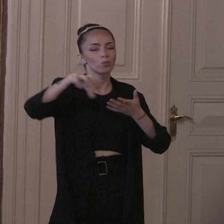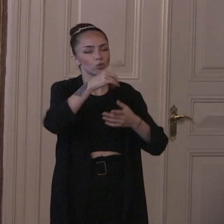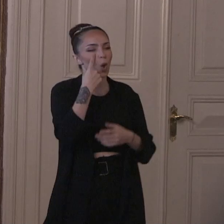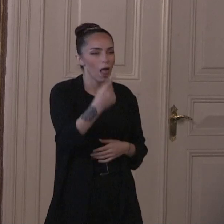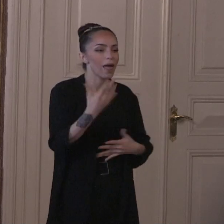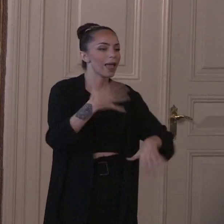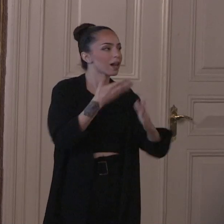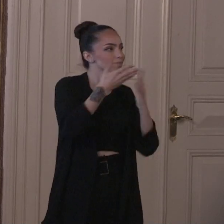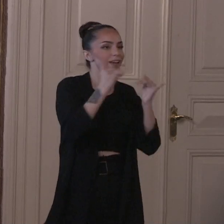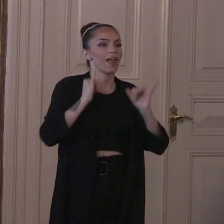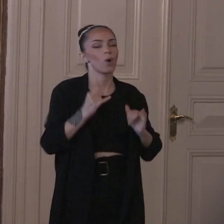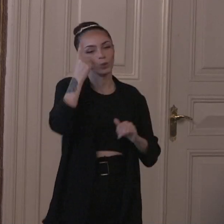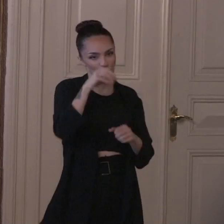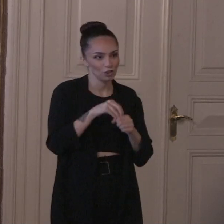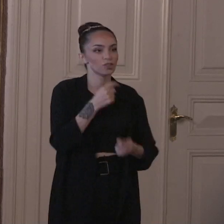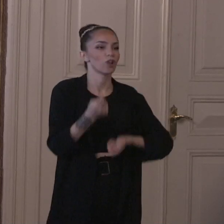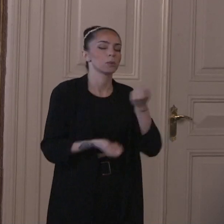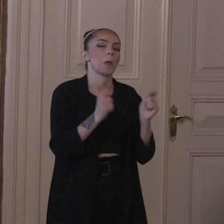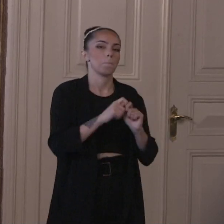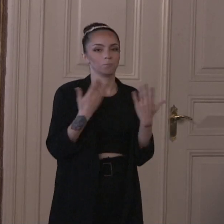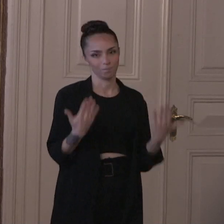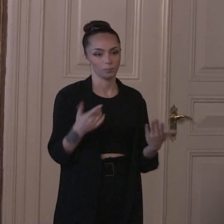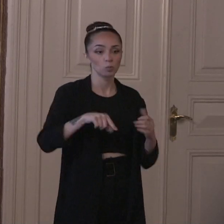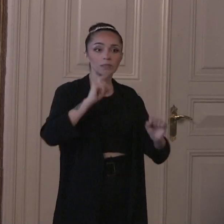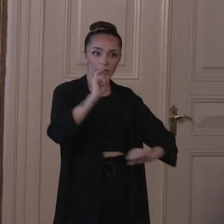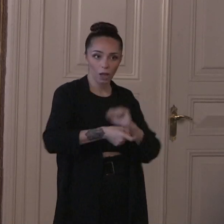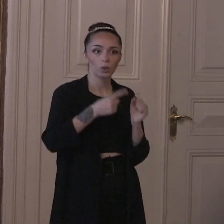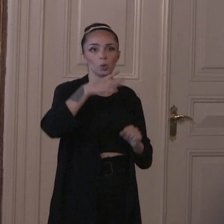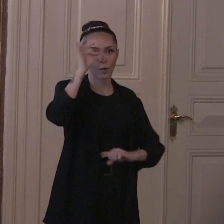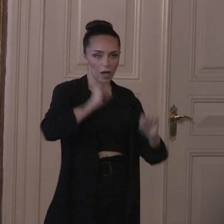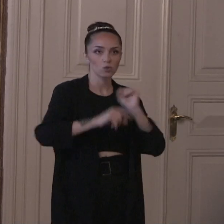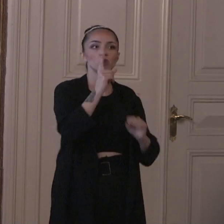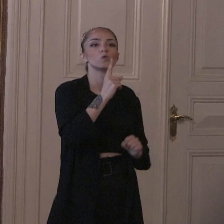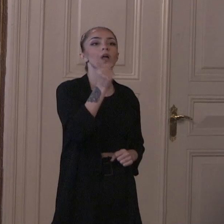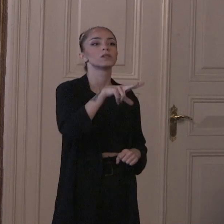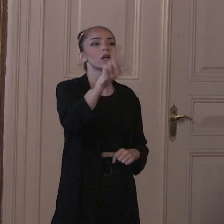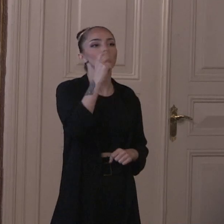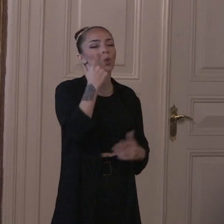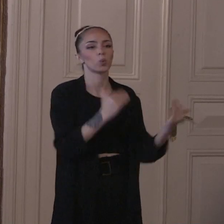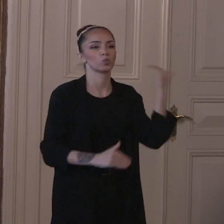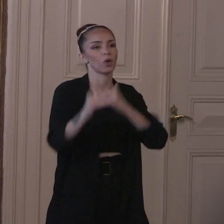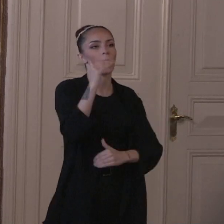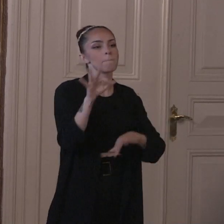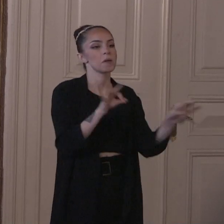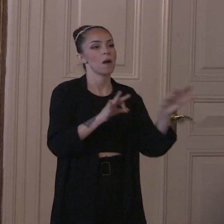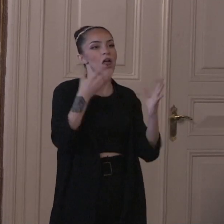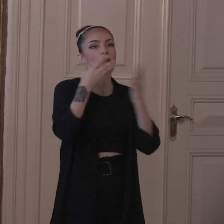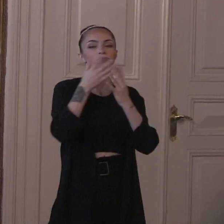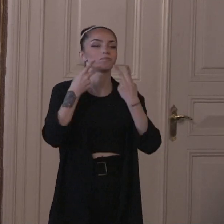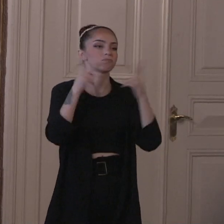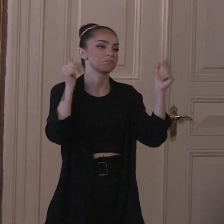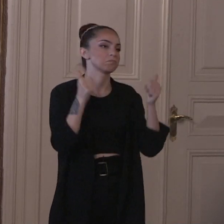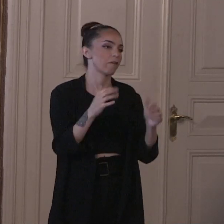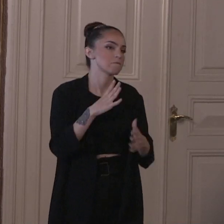çabalarını yoğunlaştırmıştır. Bugün üniversitemiz %80'lere varan bir mimari erişilebilirlik seviyesine ulaşmıştır.